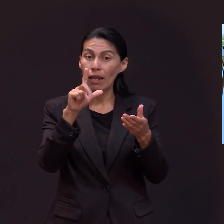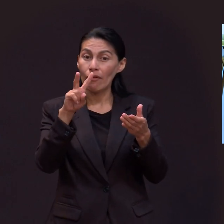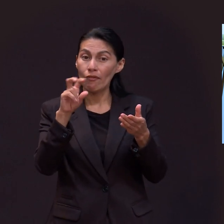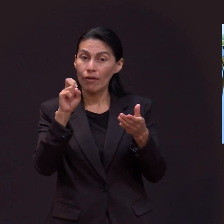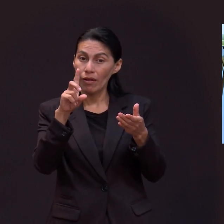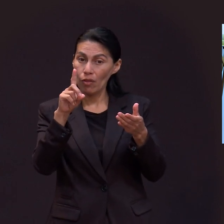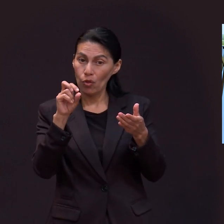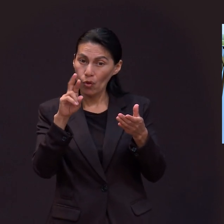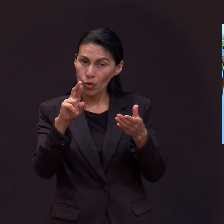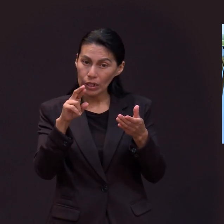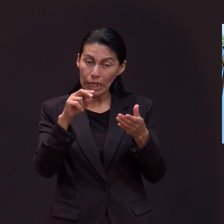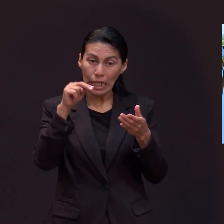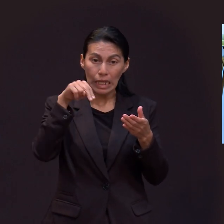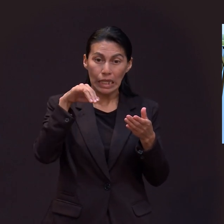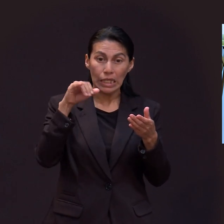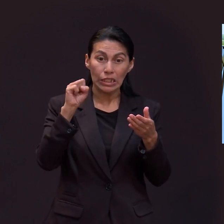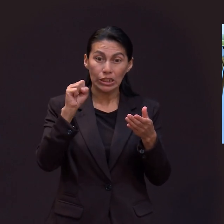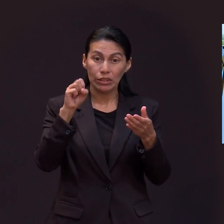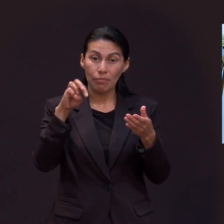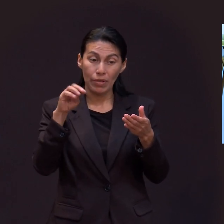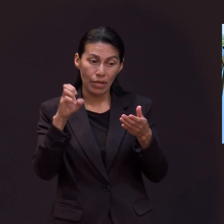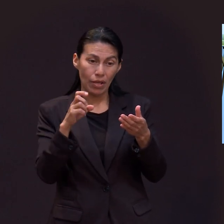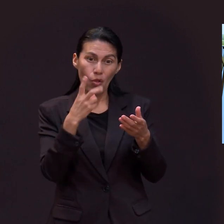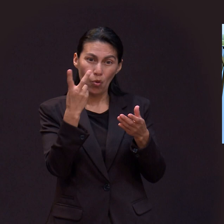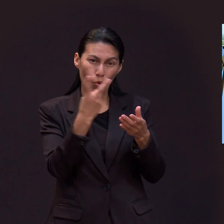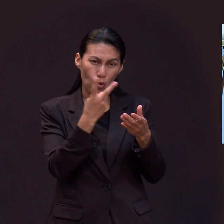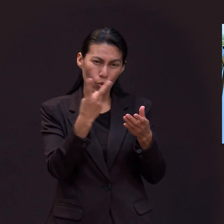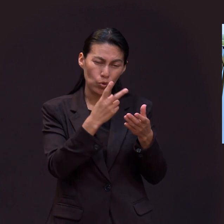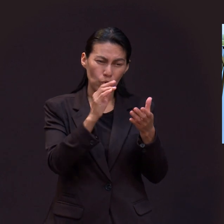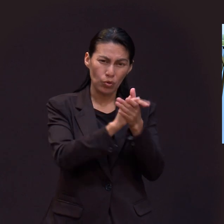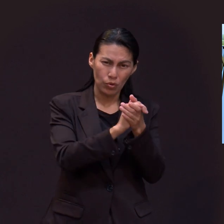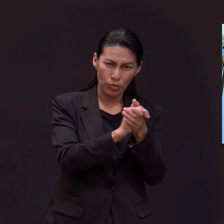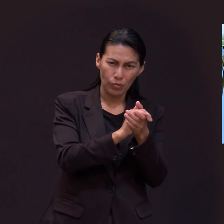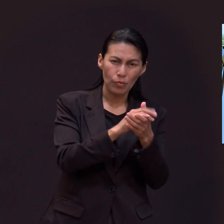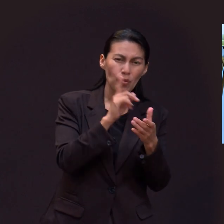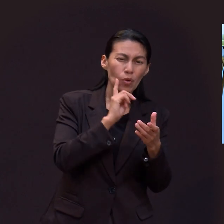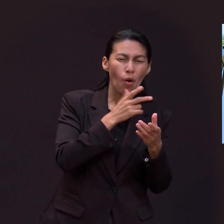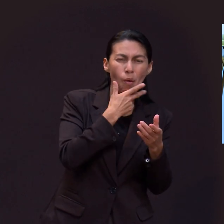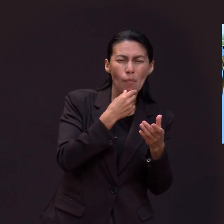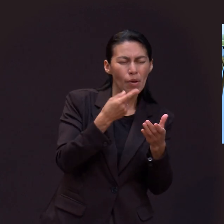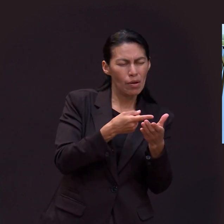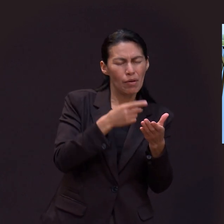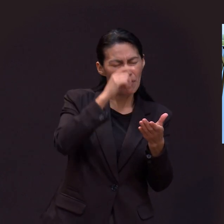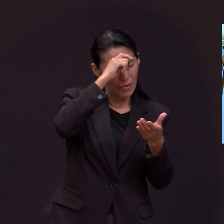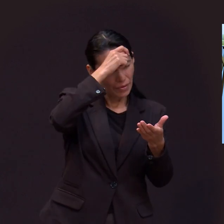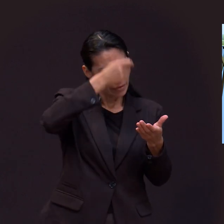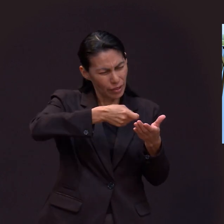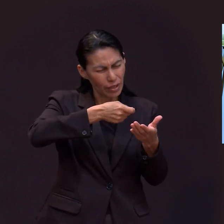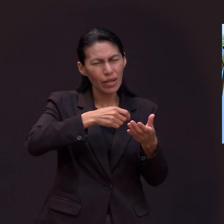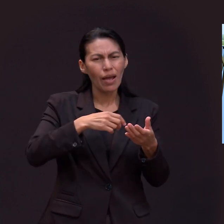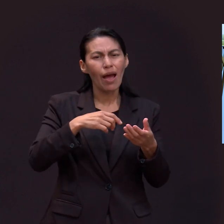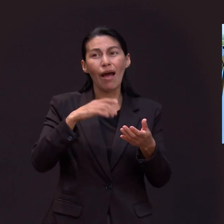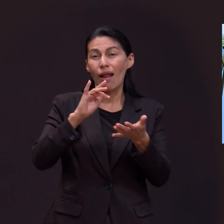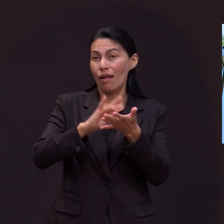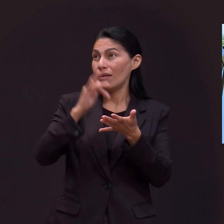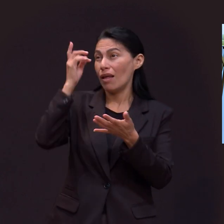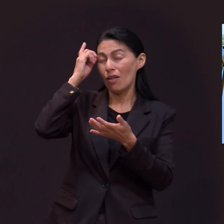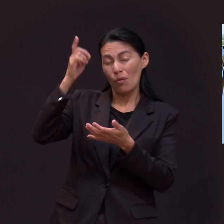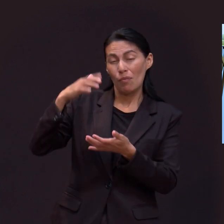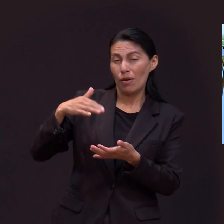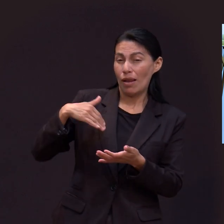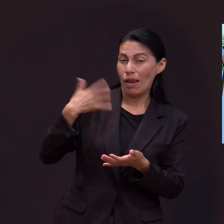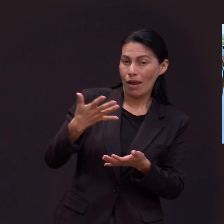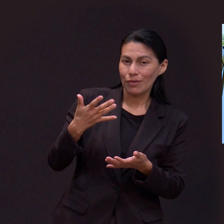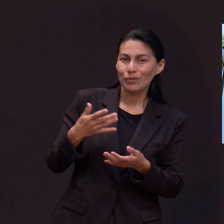y mismo godínez agradezco por su gran poder y milagros amén pues nos unimos con tigo